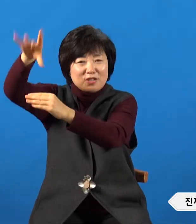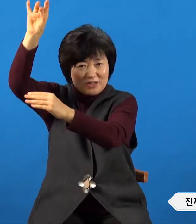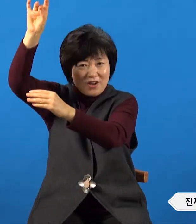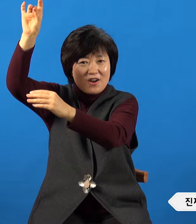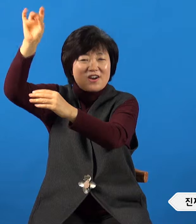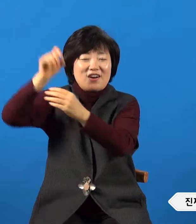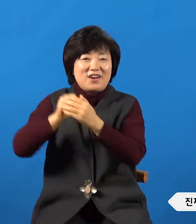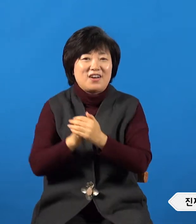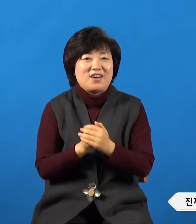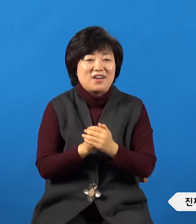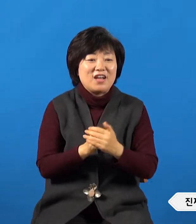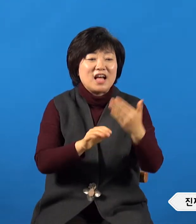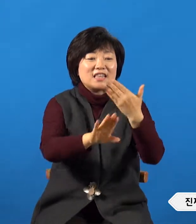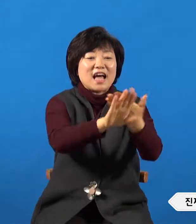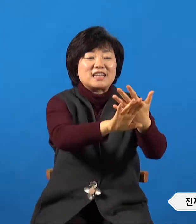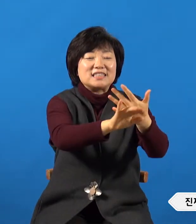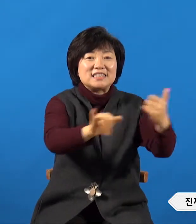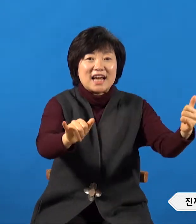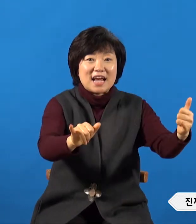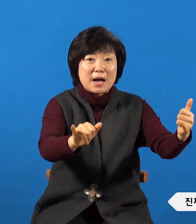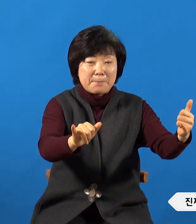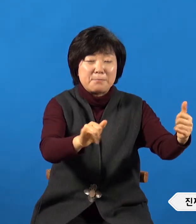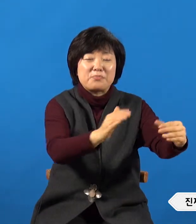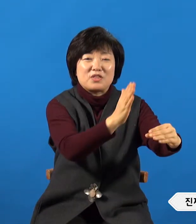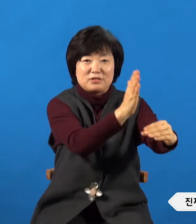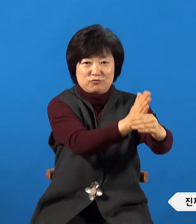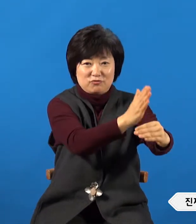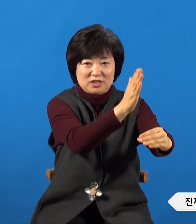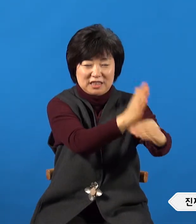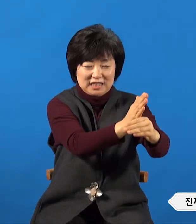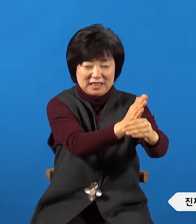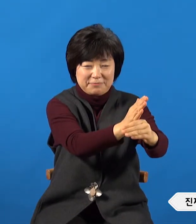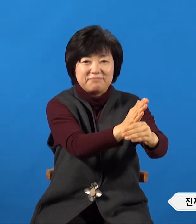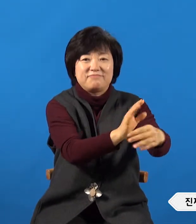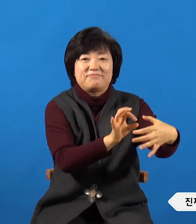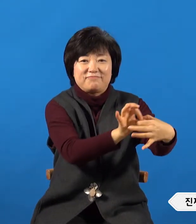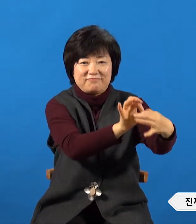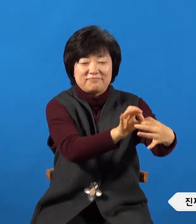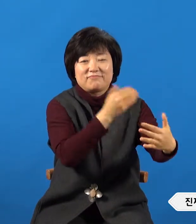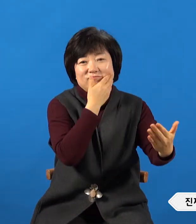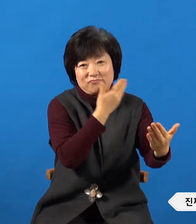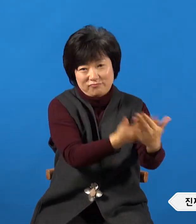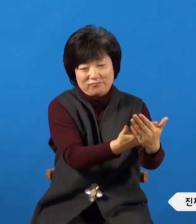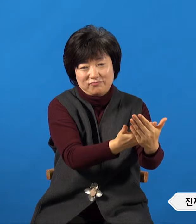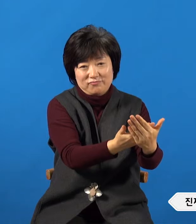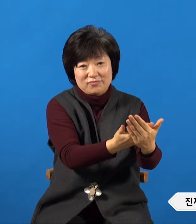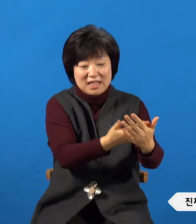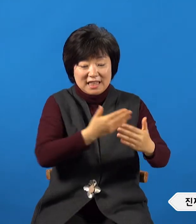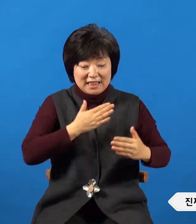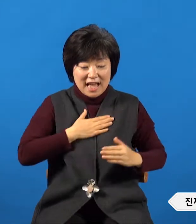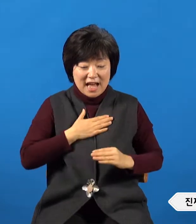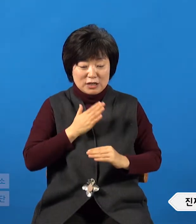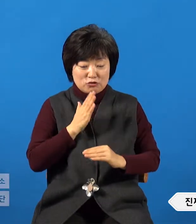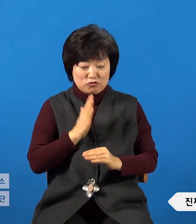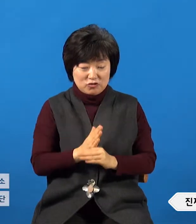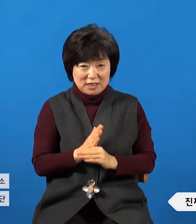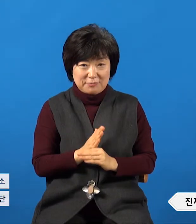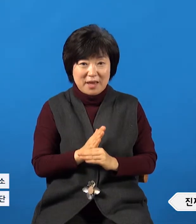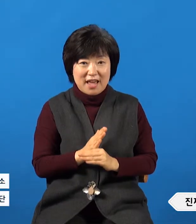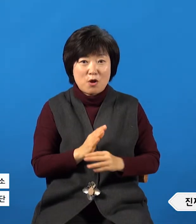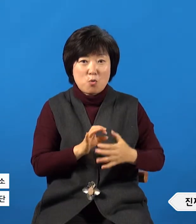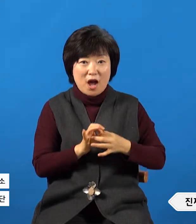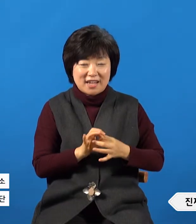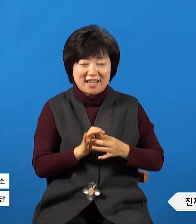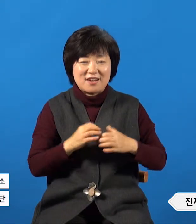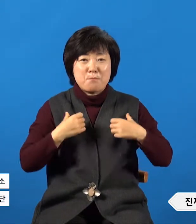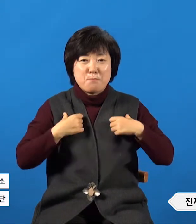first, 그리고 상대방을 향한 관계의 중요함, 그리고 내 중심의